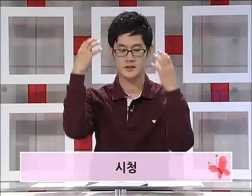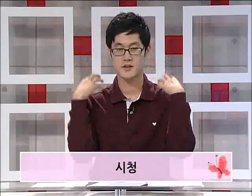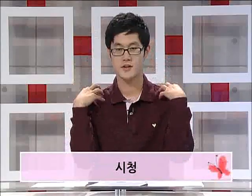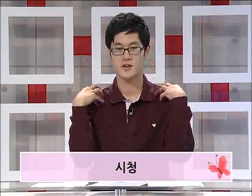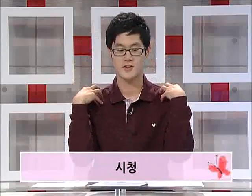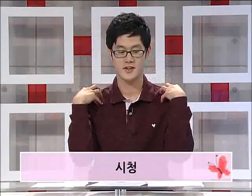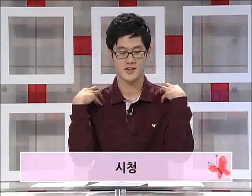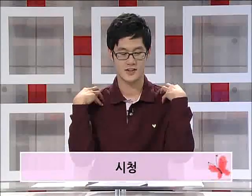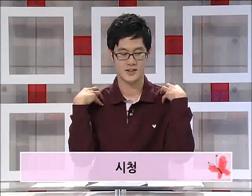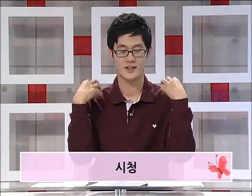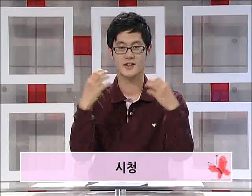시청. 네. 네.